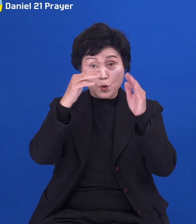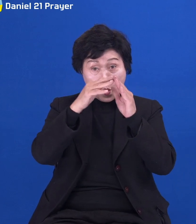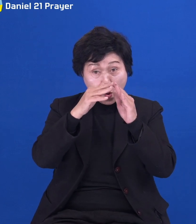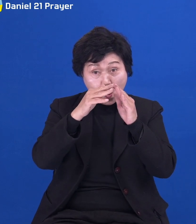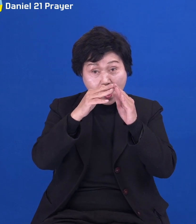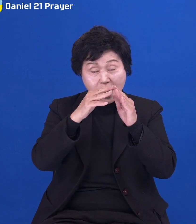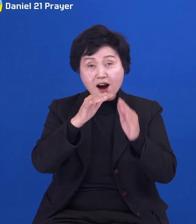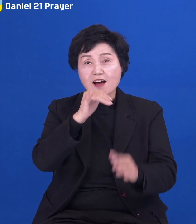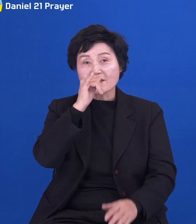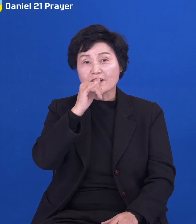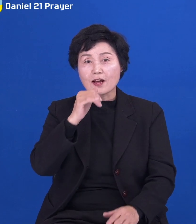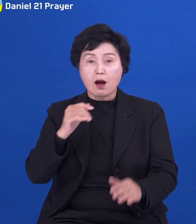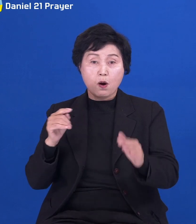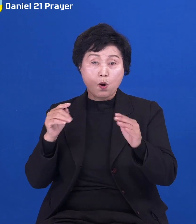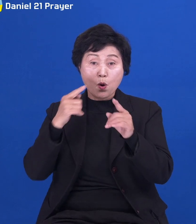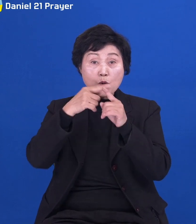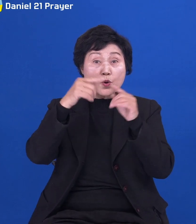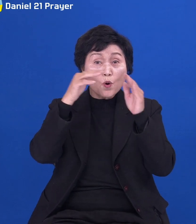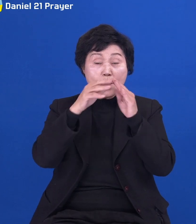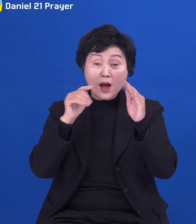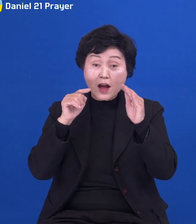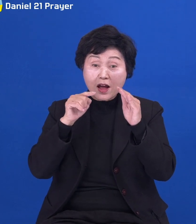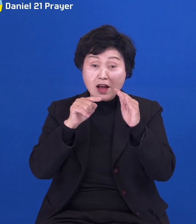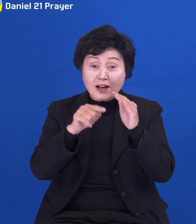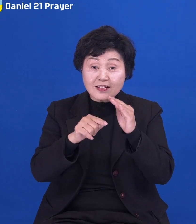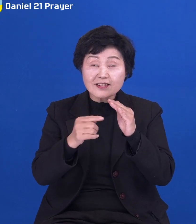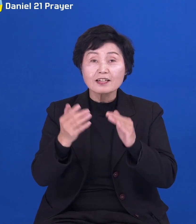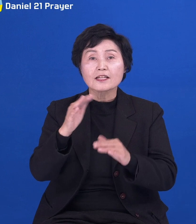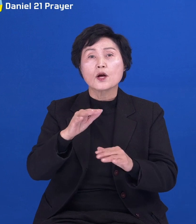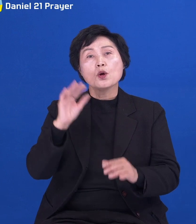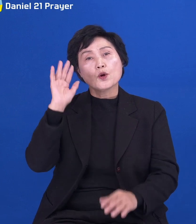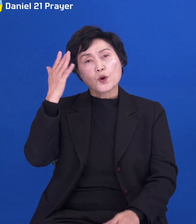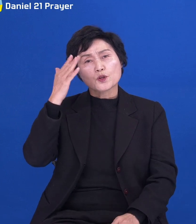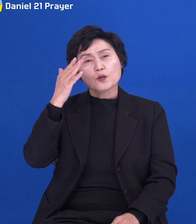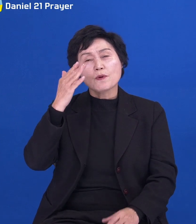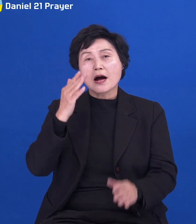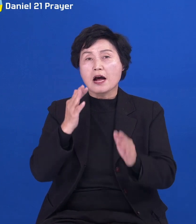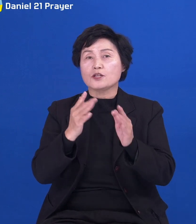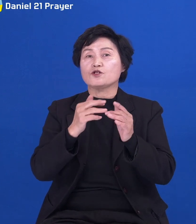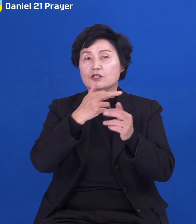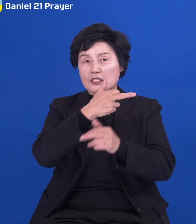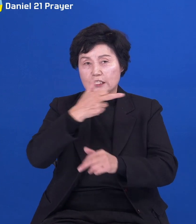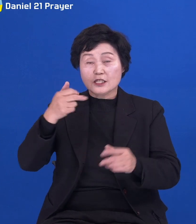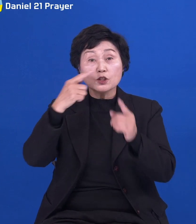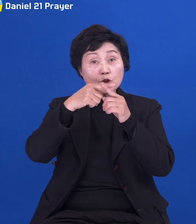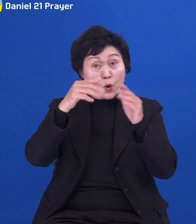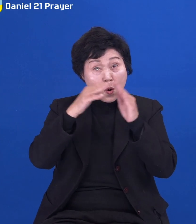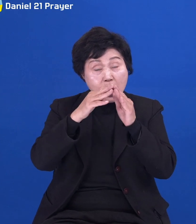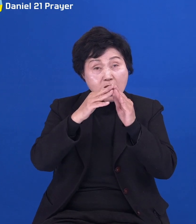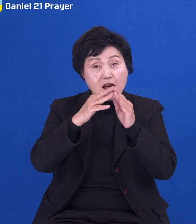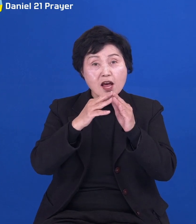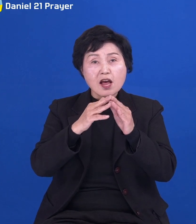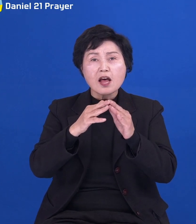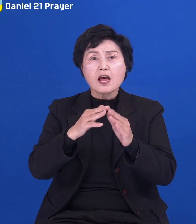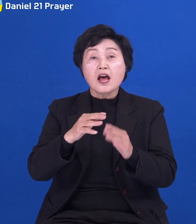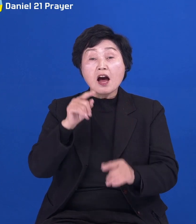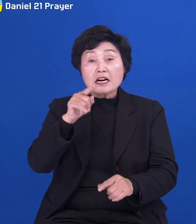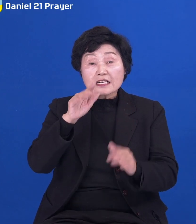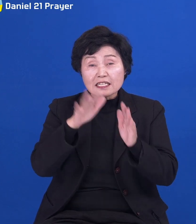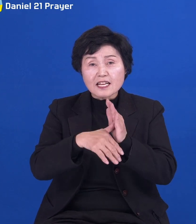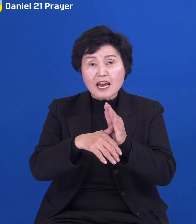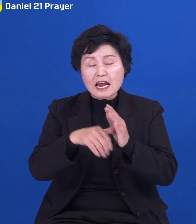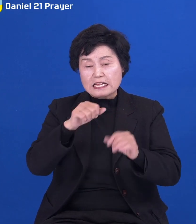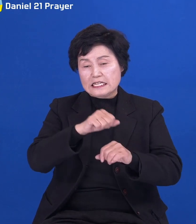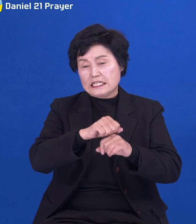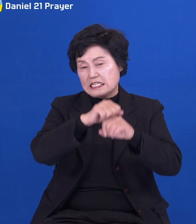그 교회가 지금은 이제 너무 잘 꾸려졌지만 당시에는 창고였어요. 창고에다가